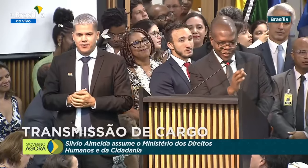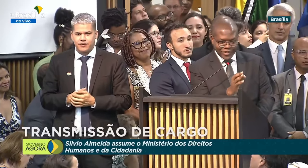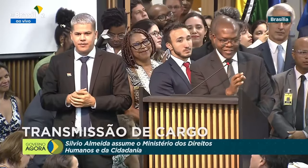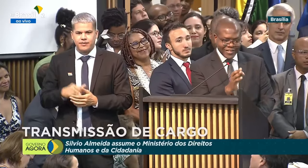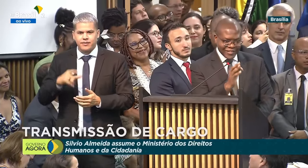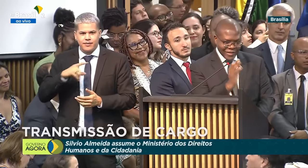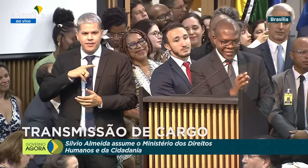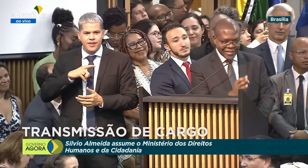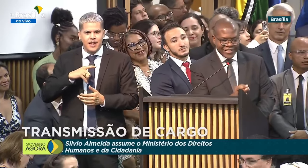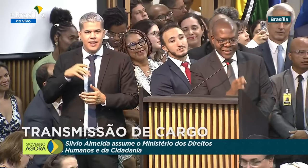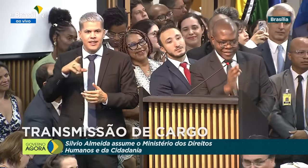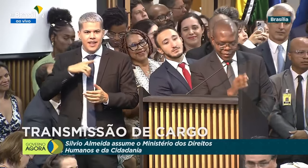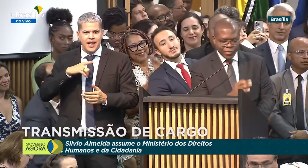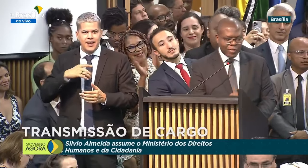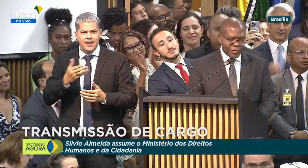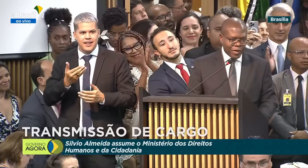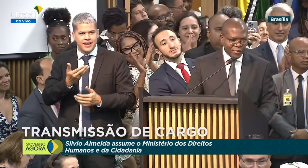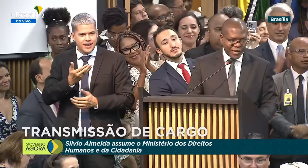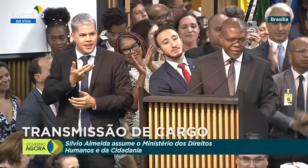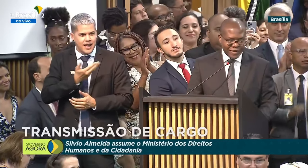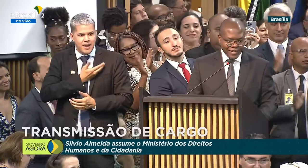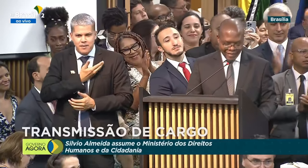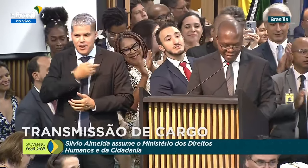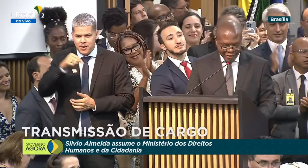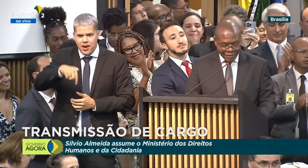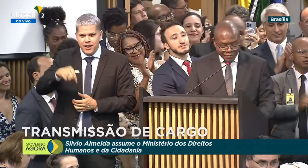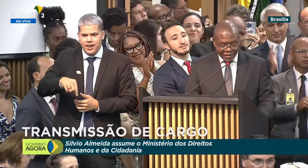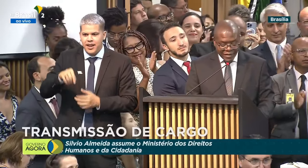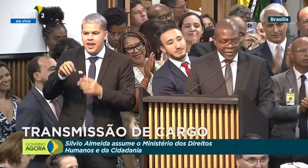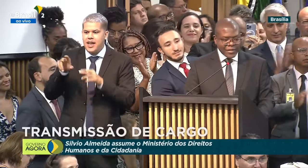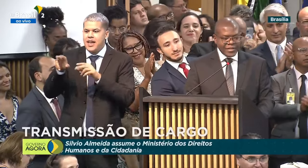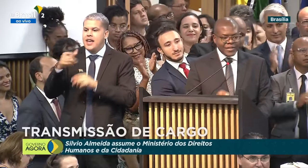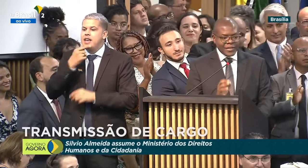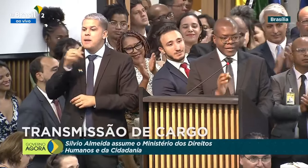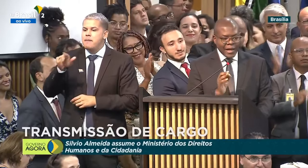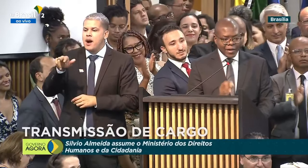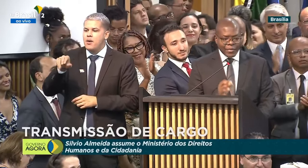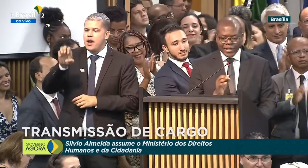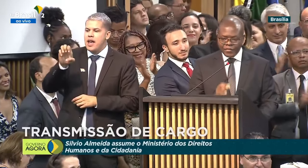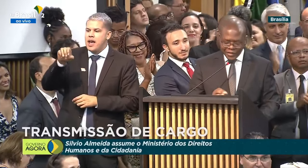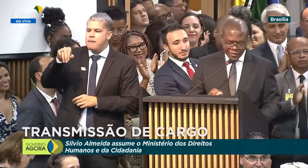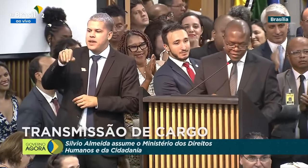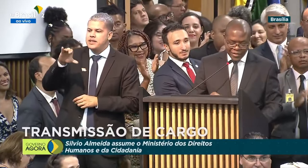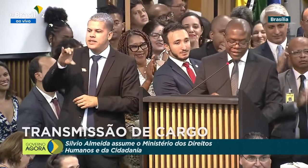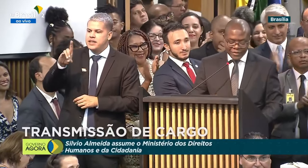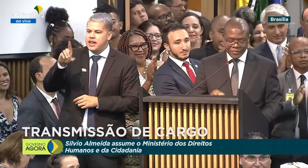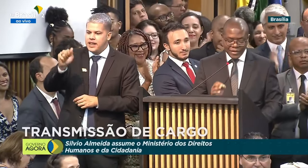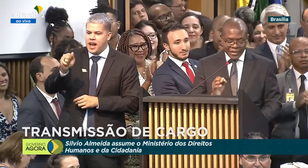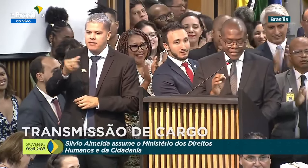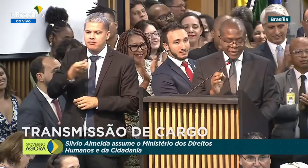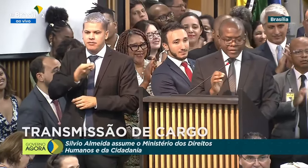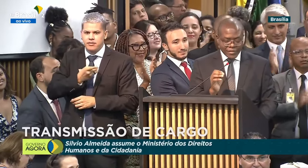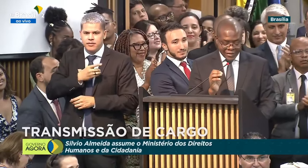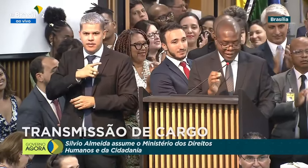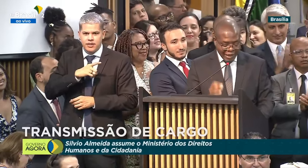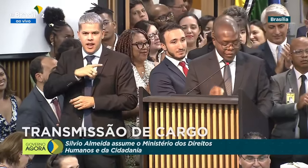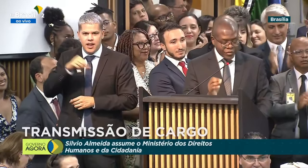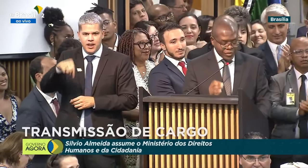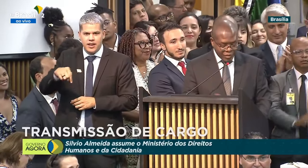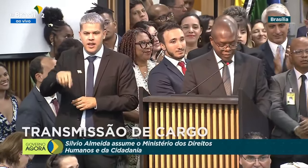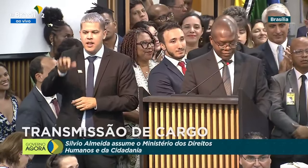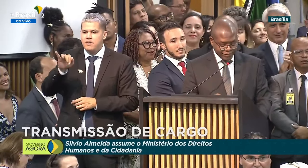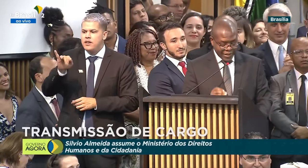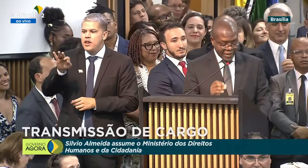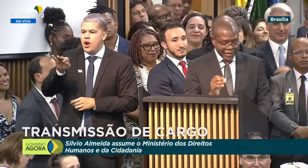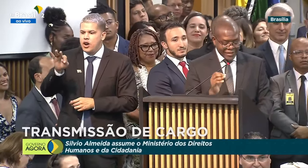filhote grande artista meu irmão meu amigo tá ali quer lembrar da frase mexida se